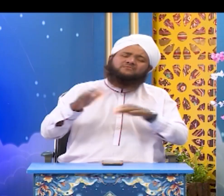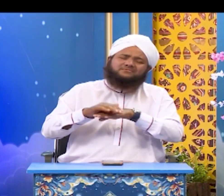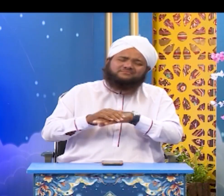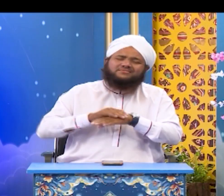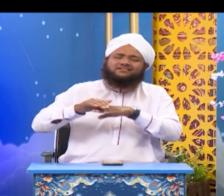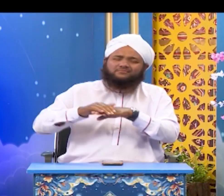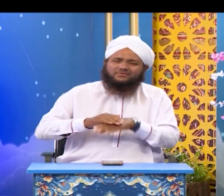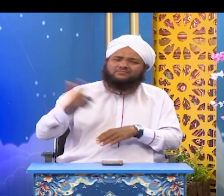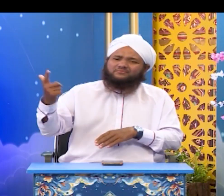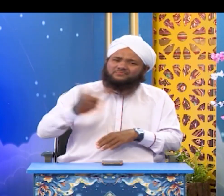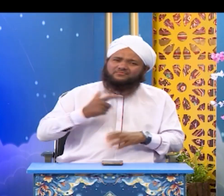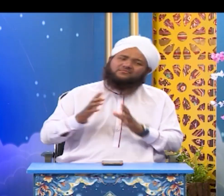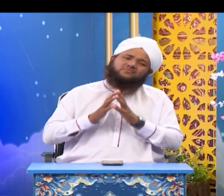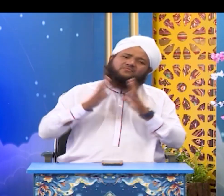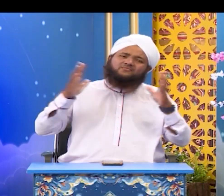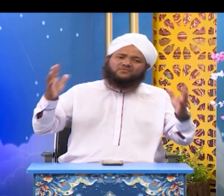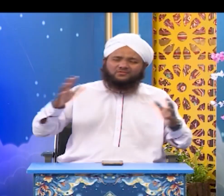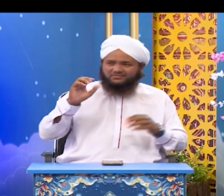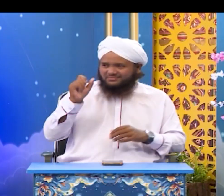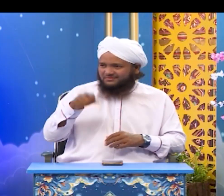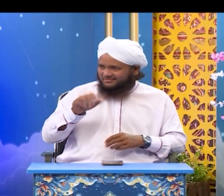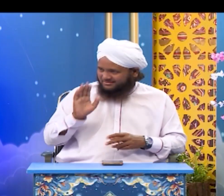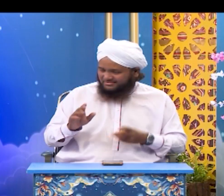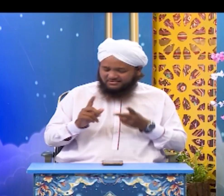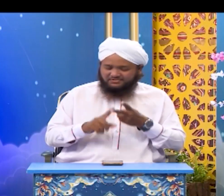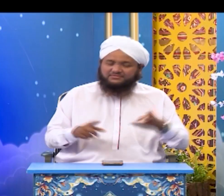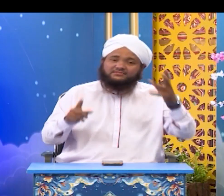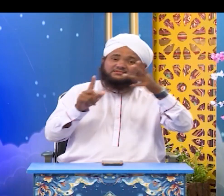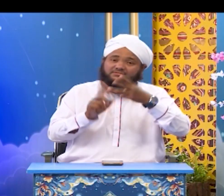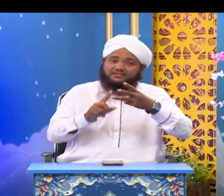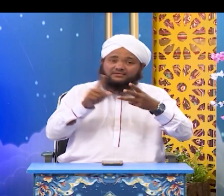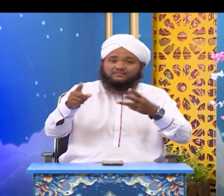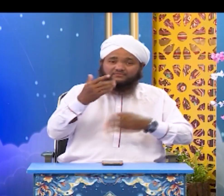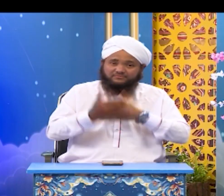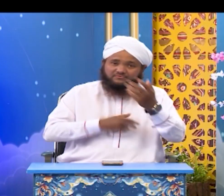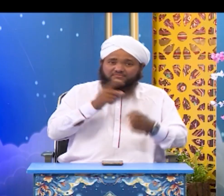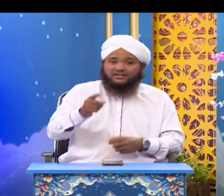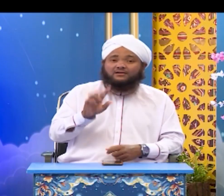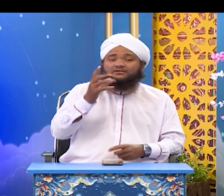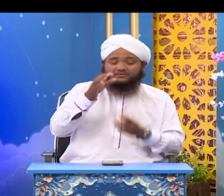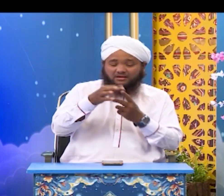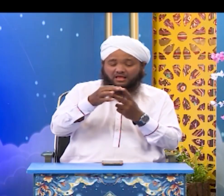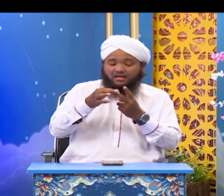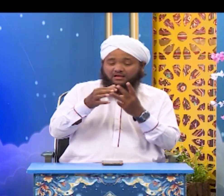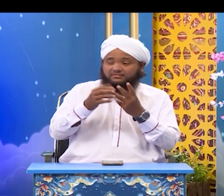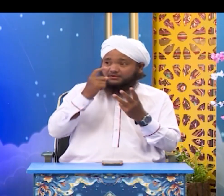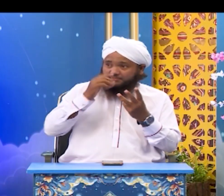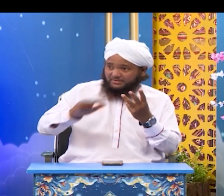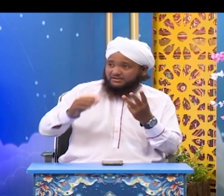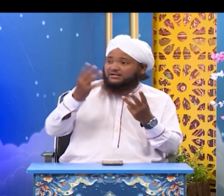اور بہت زیادہ مہربان ہوتی ہیں۔ نمبر 3، ارشاد فرمایا، جو شخص 3 بیٹیوں یا بہنوں کی اس طرح پرورش